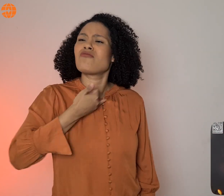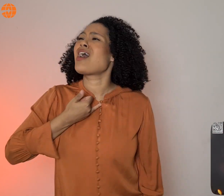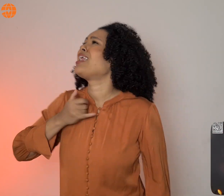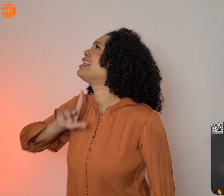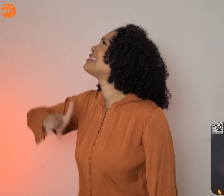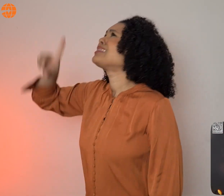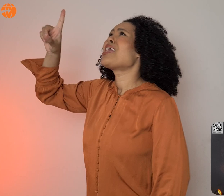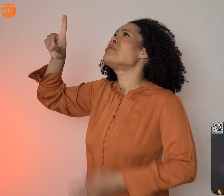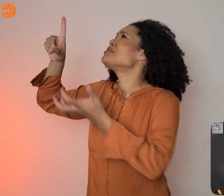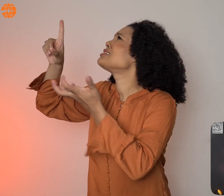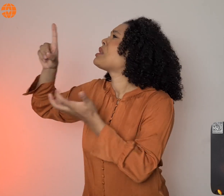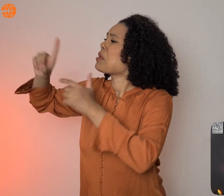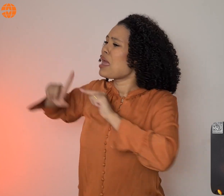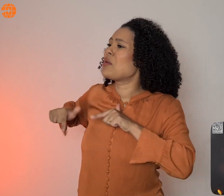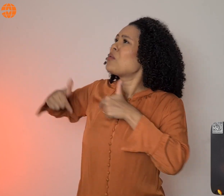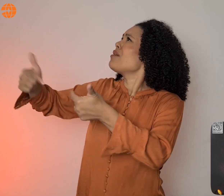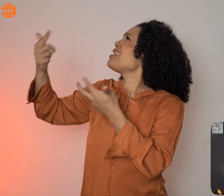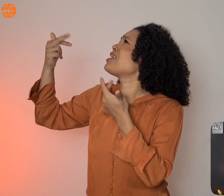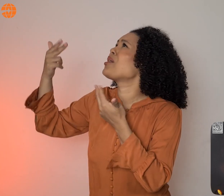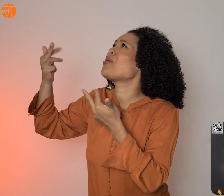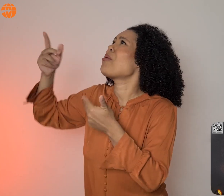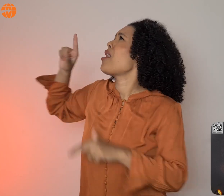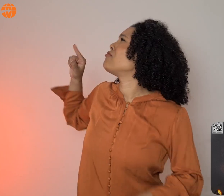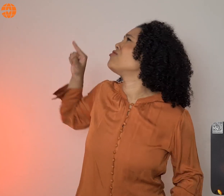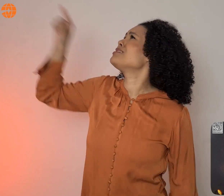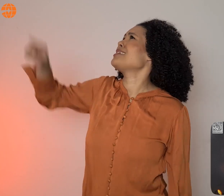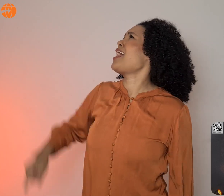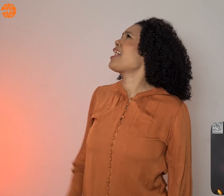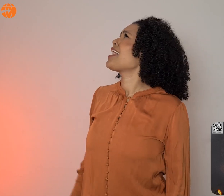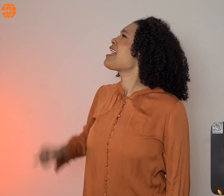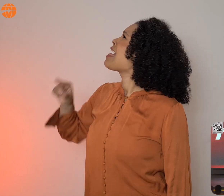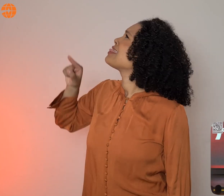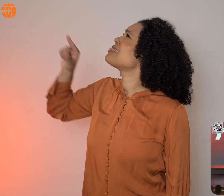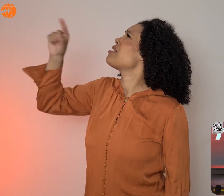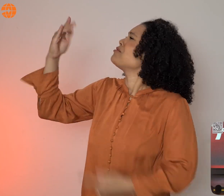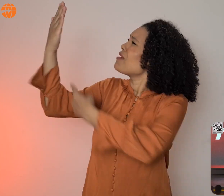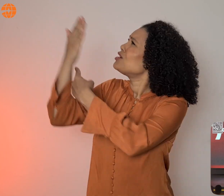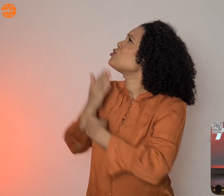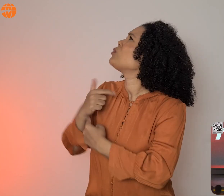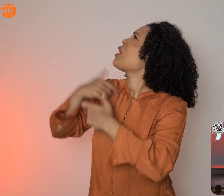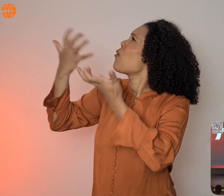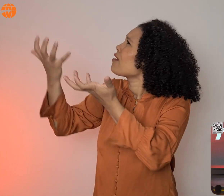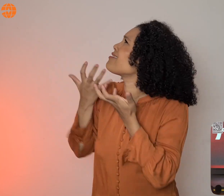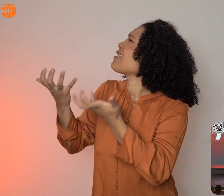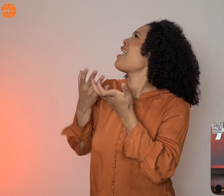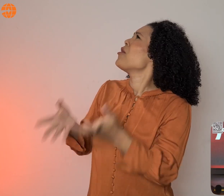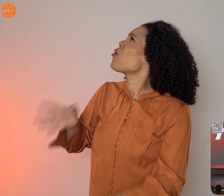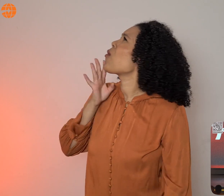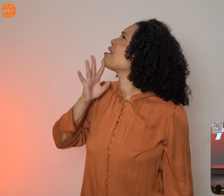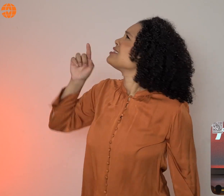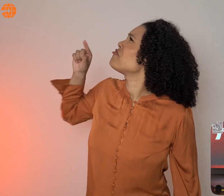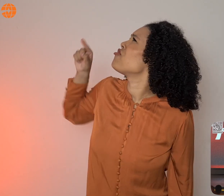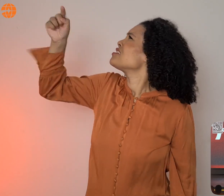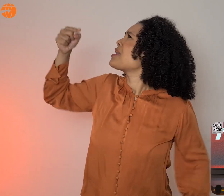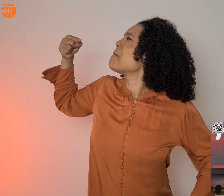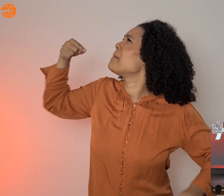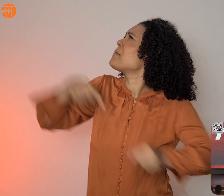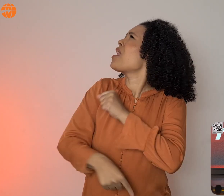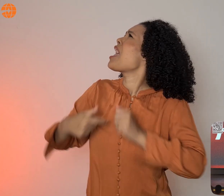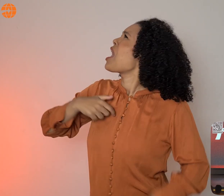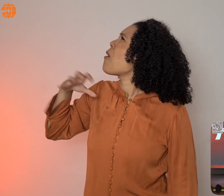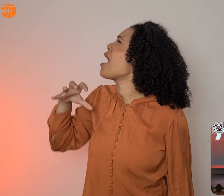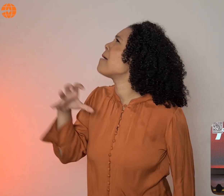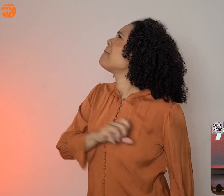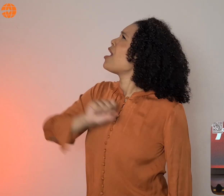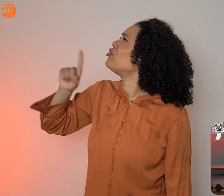que você diga: Deus, eu quero ser igual a você. God, help me to know you more. Me ajuda a te conhecer mais. Help me to love you more. Me